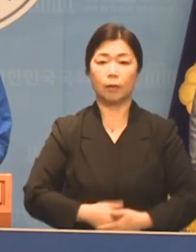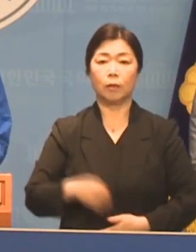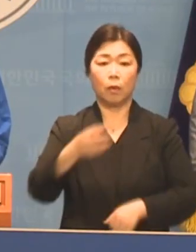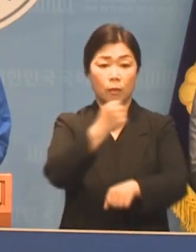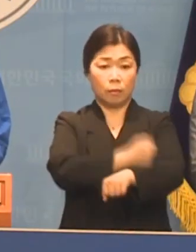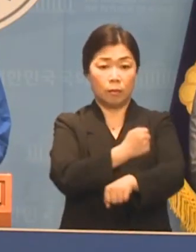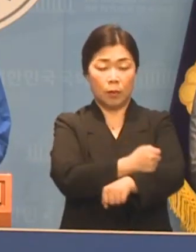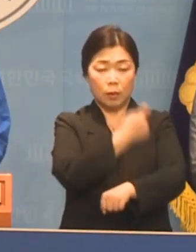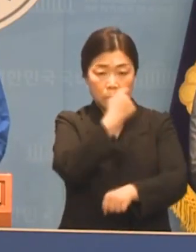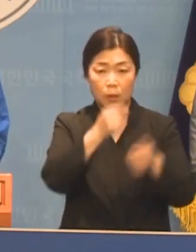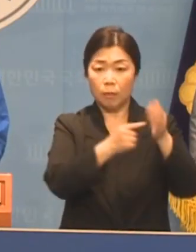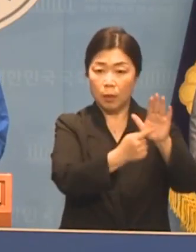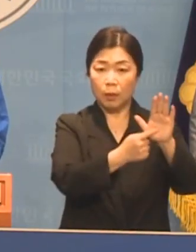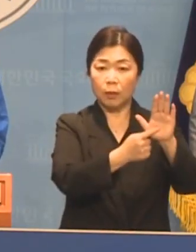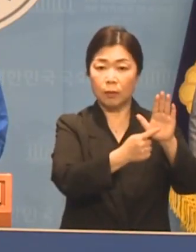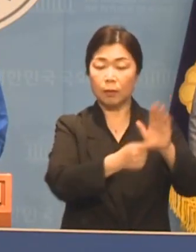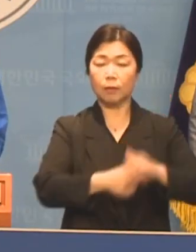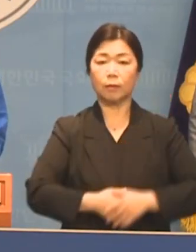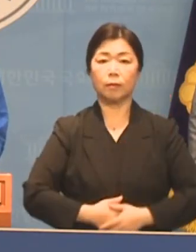성과가 증명합니다.